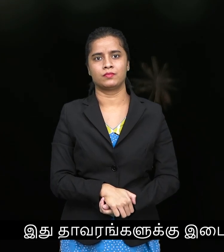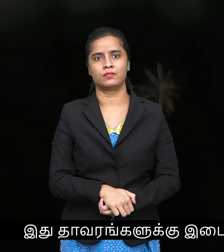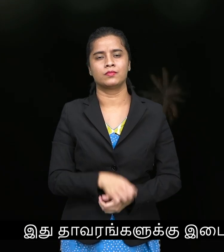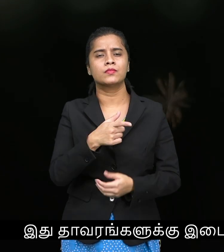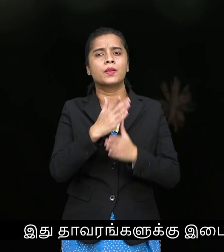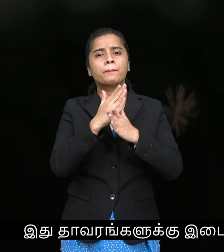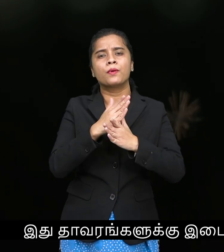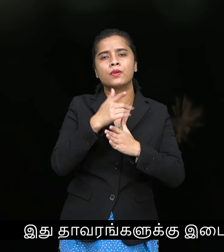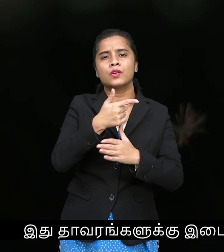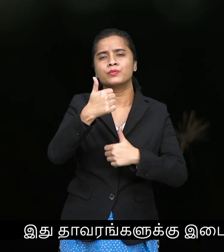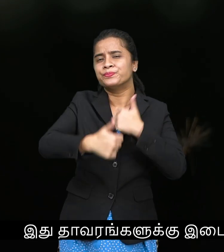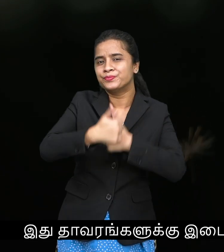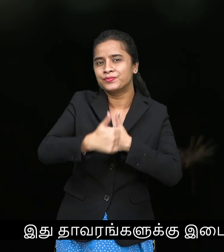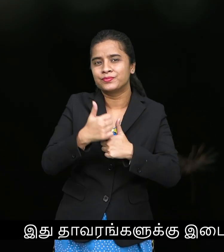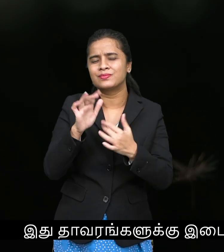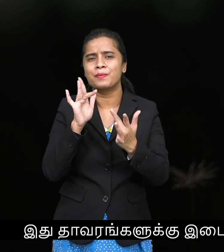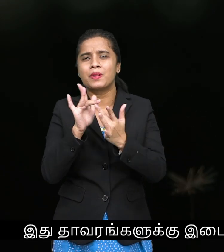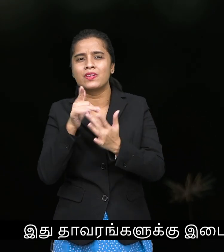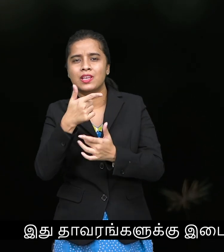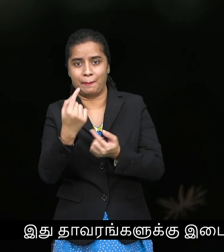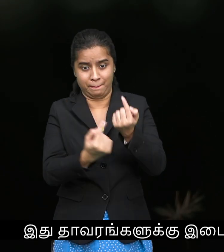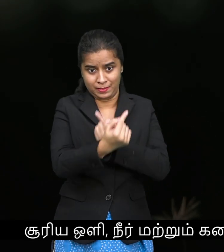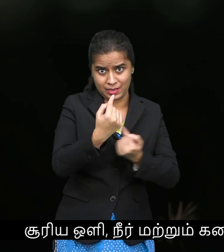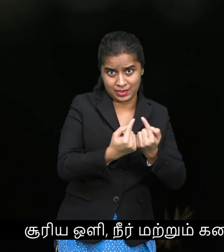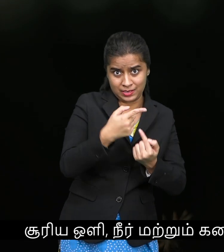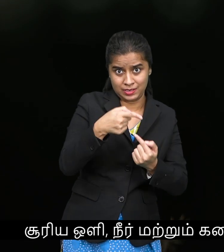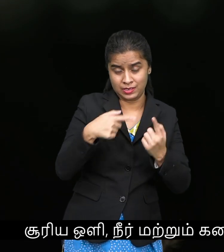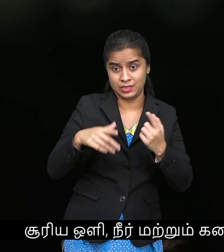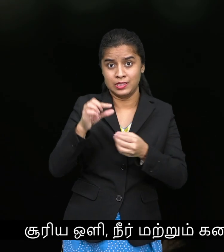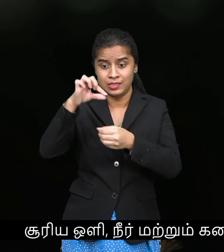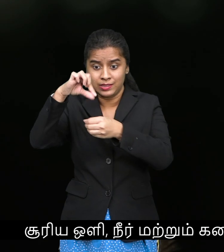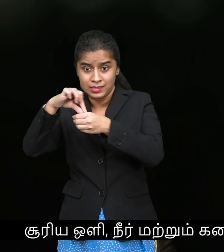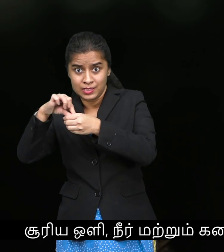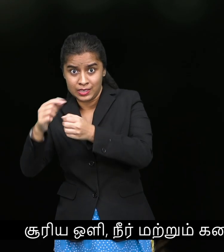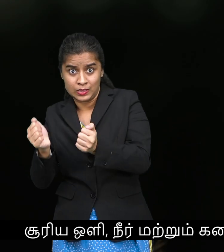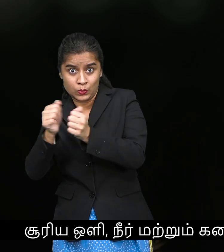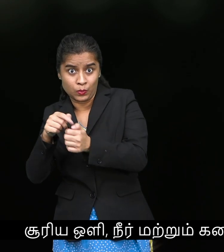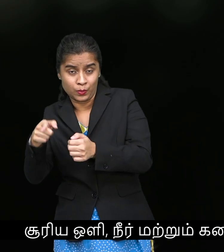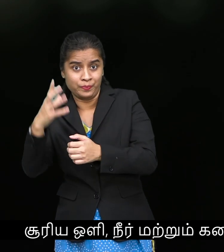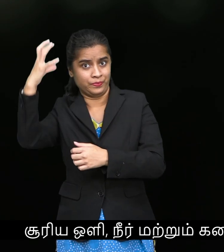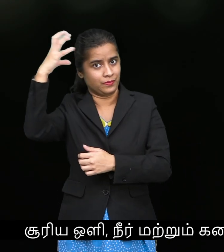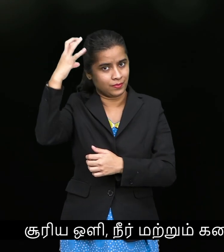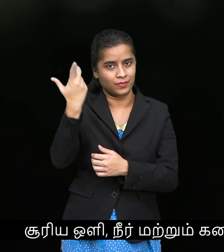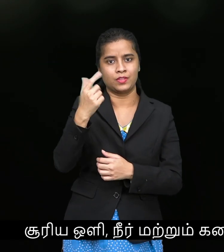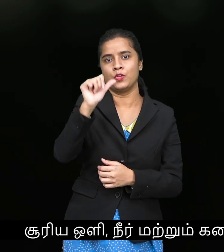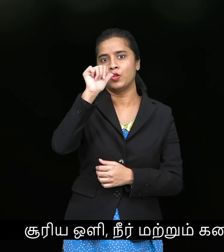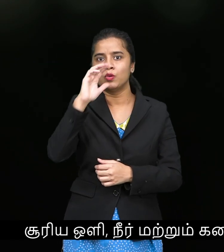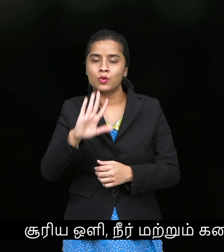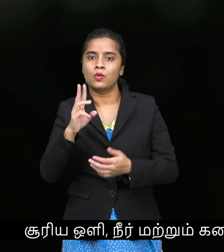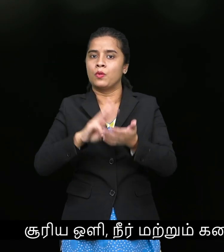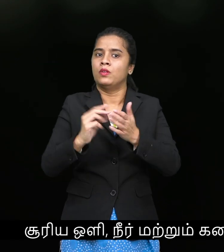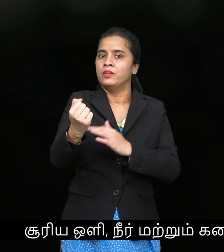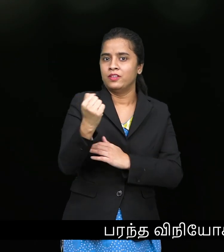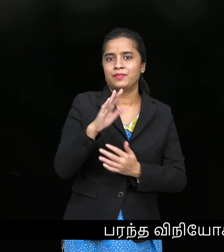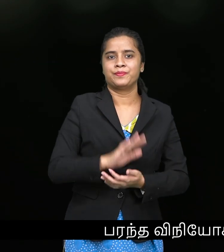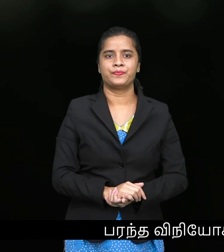இது தாவரங்களுக்கு இடையிலான போட்டியை தடுக்கிறது. சூரிய ஒளி, நீர் மற்றும் கனிமங்களால் ஆன அதன்